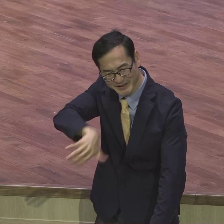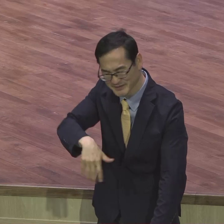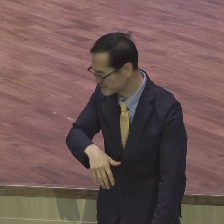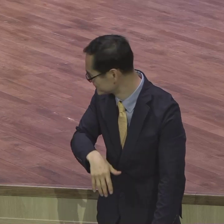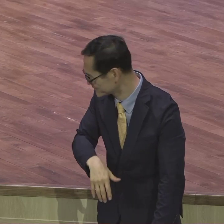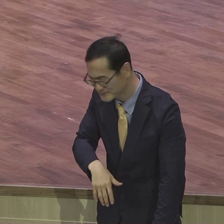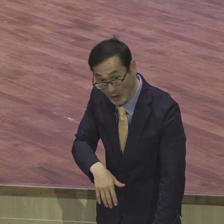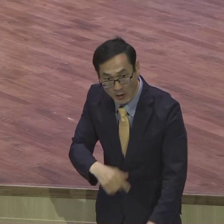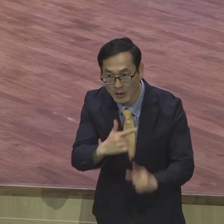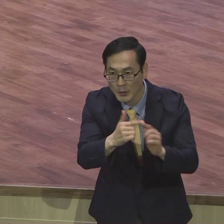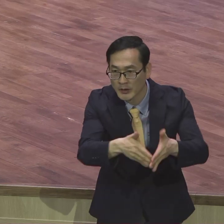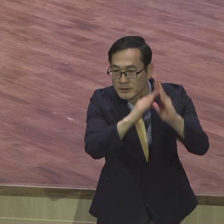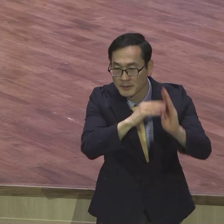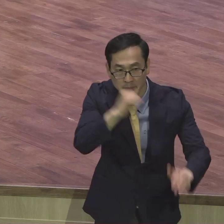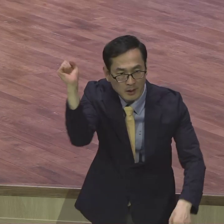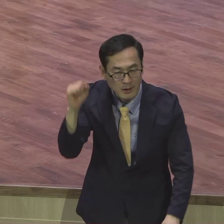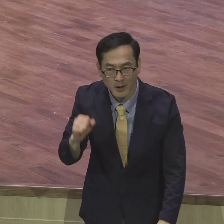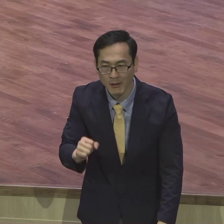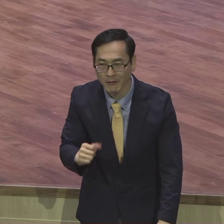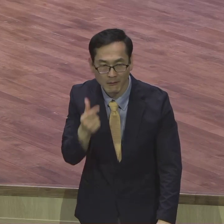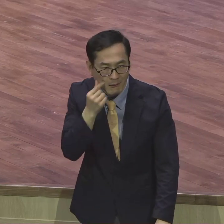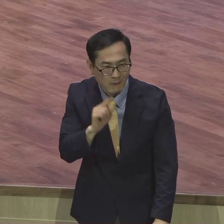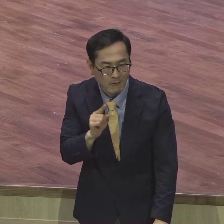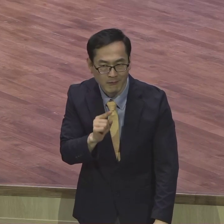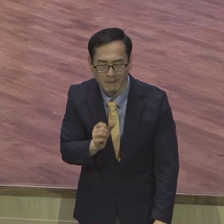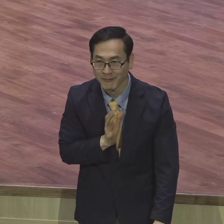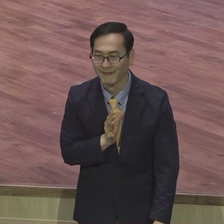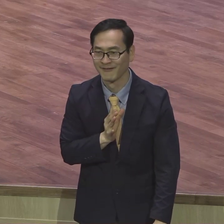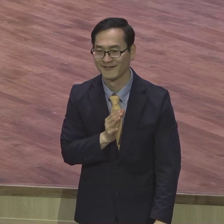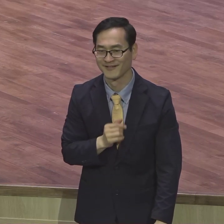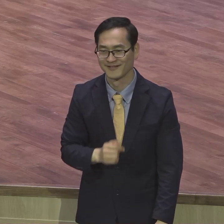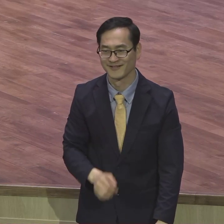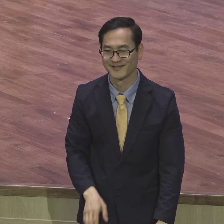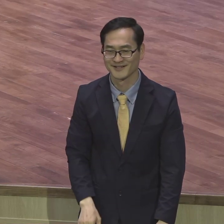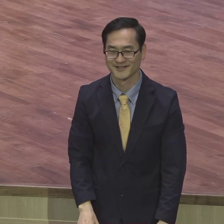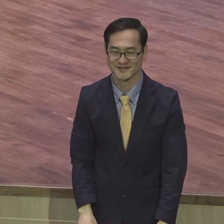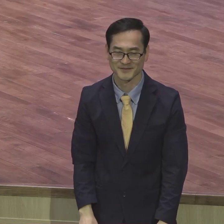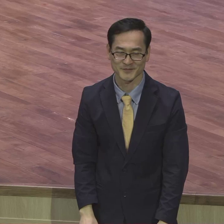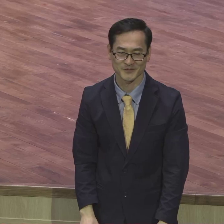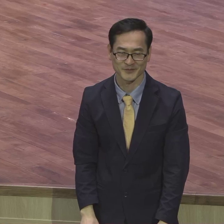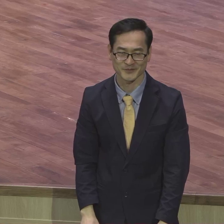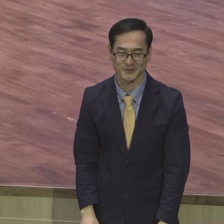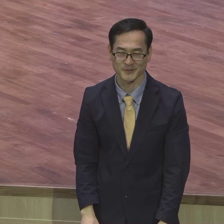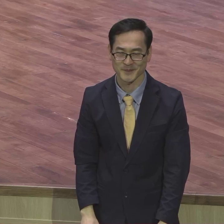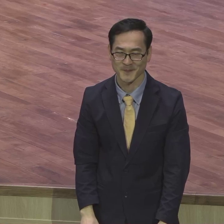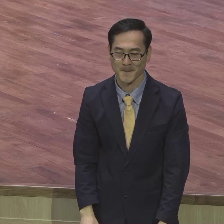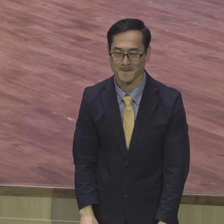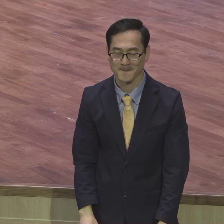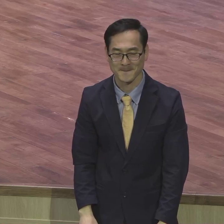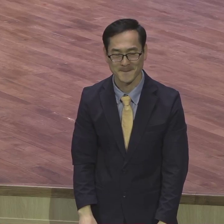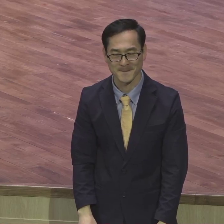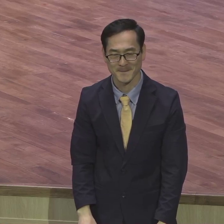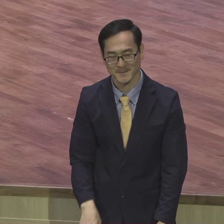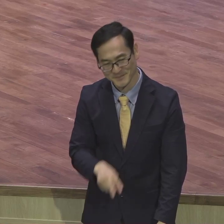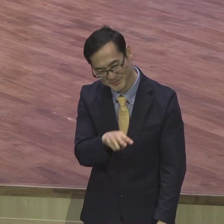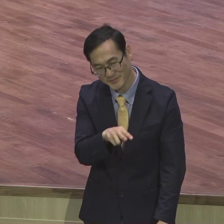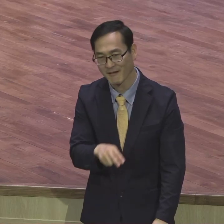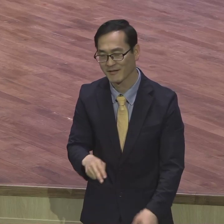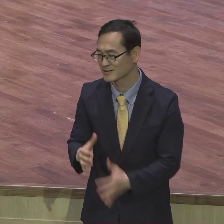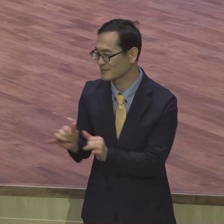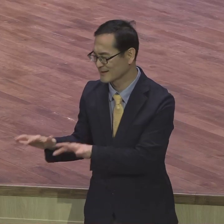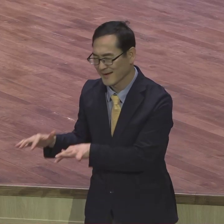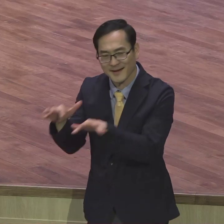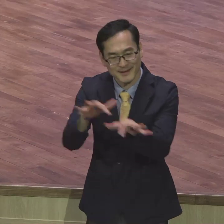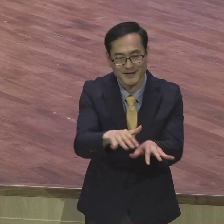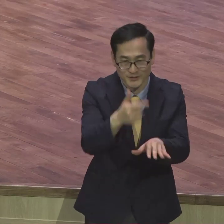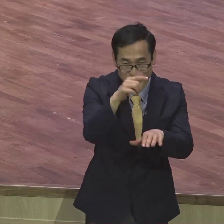대단하죠? 제가 가서 이제 설리예배를 인도하게 되는데 우리 장로님들 또 많은 우리 성들 오셔서 기도해